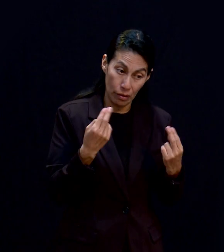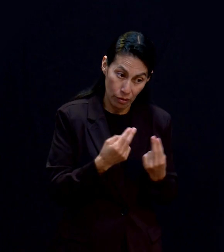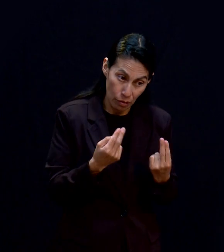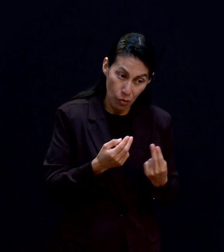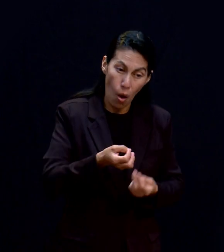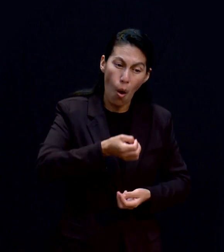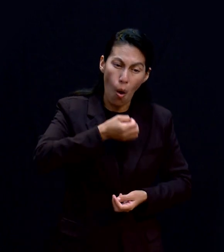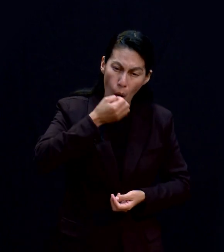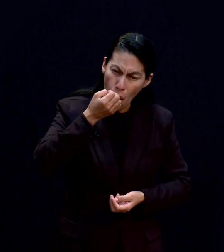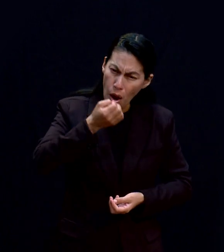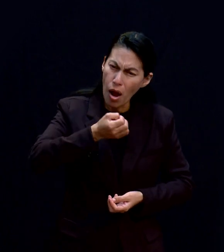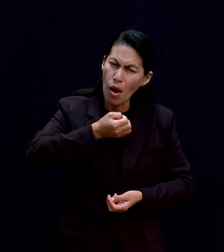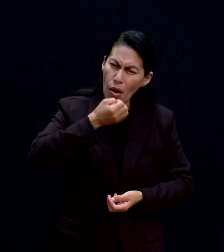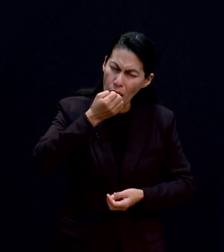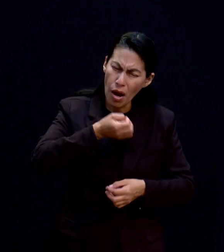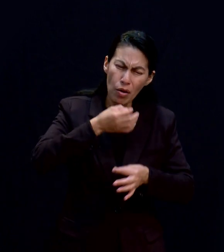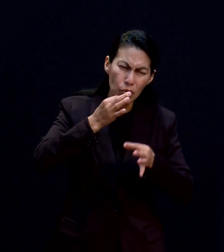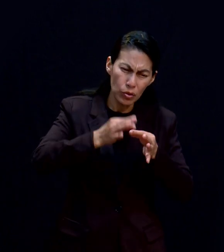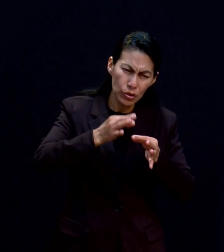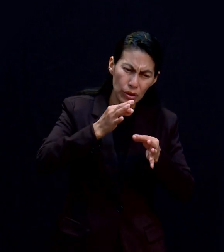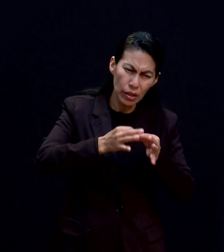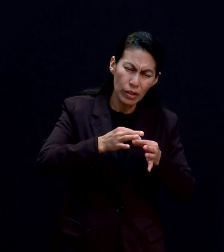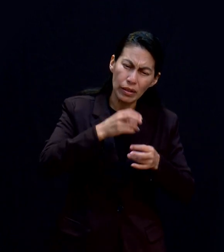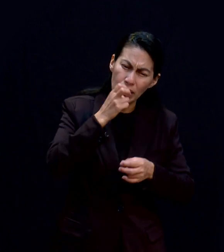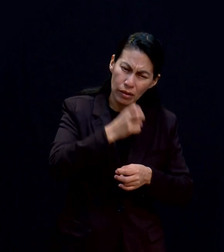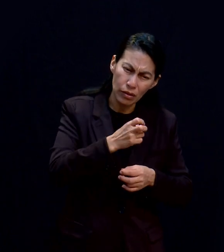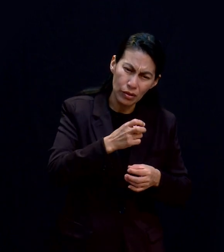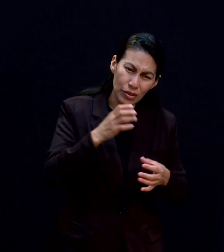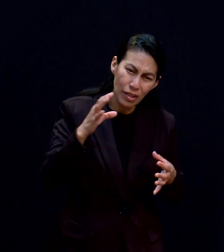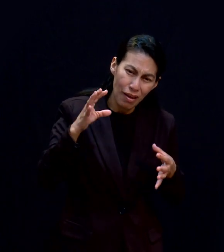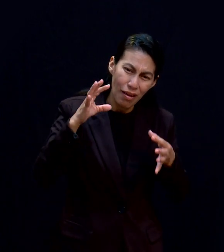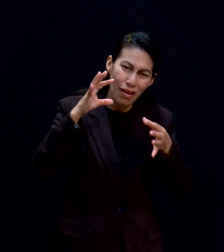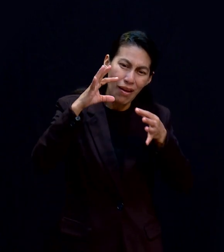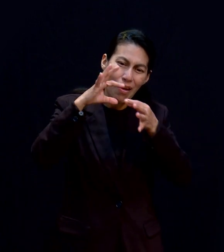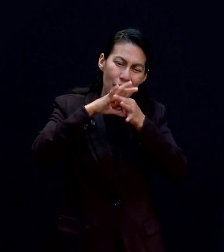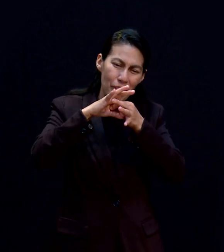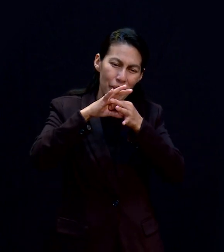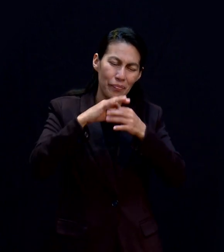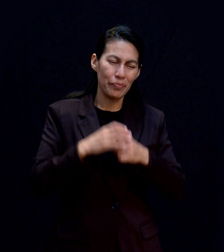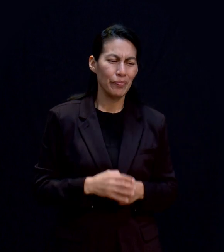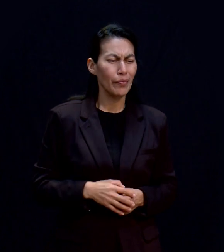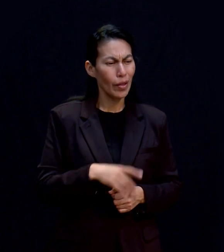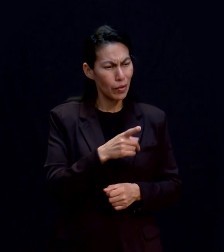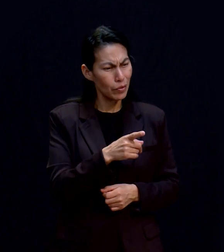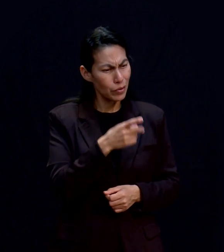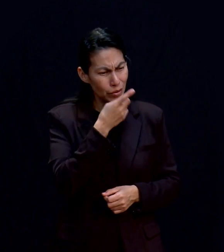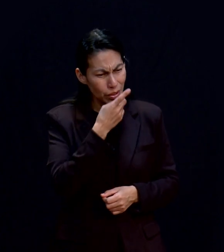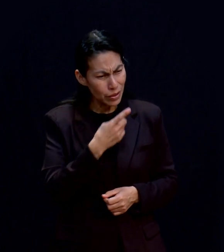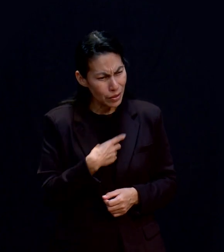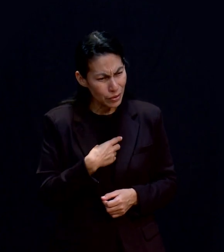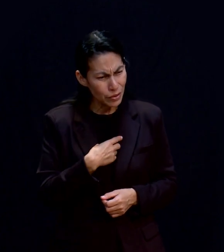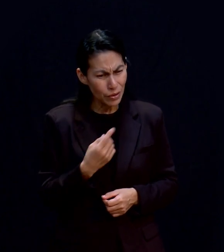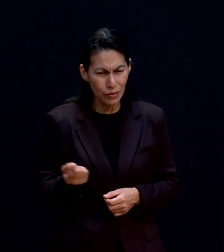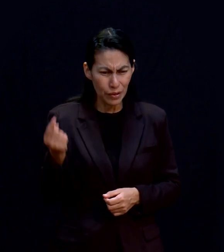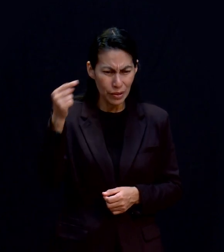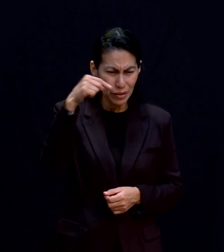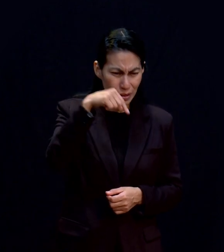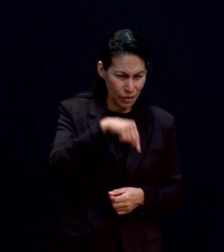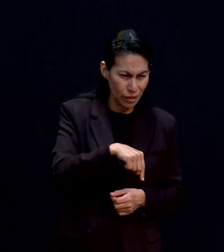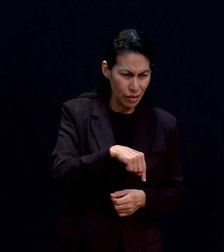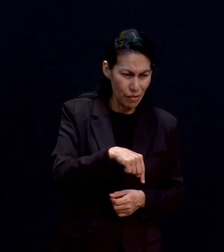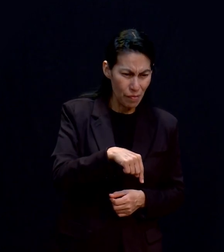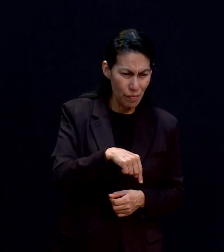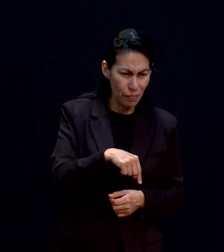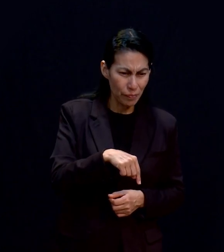no amén y bueno entonces al venir acá tú nos has contado que dios te condujo acá